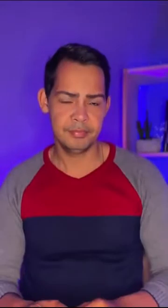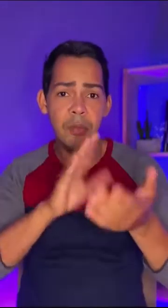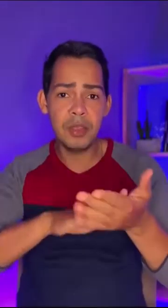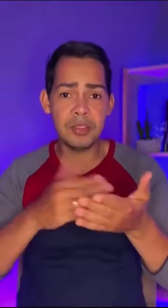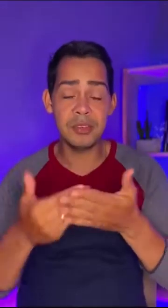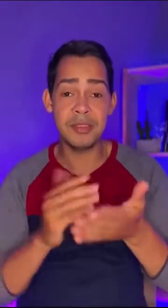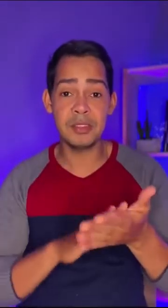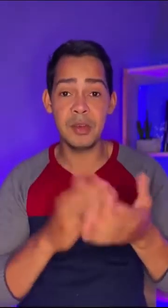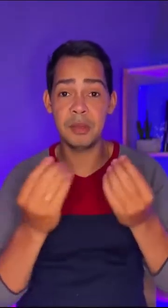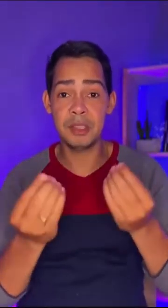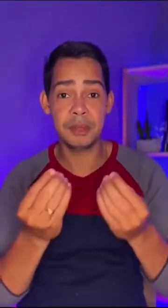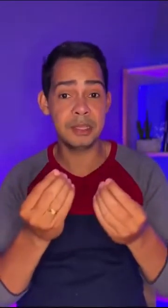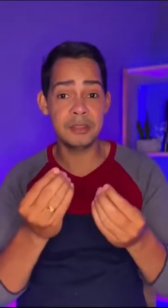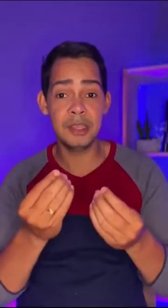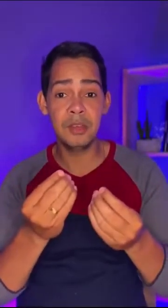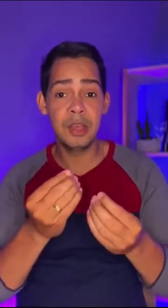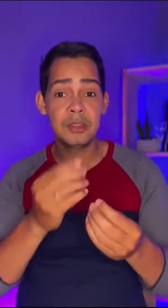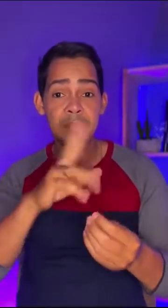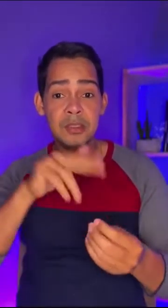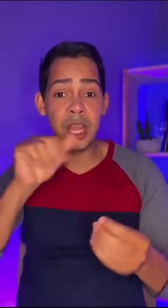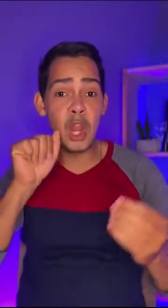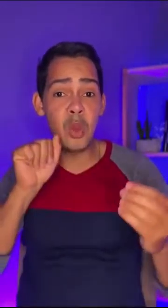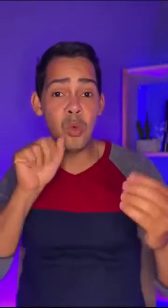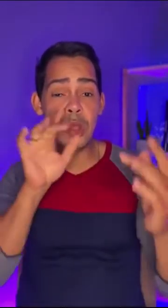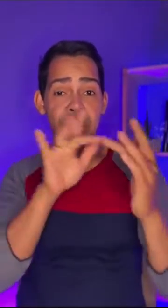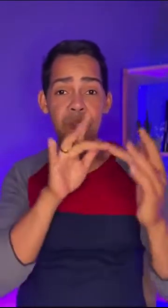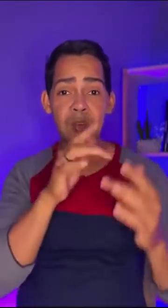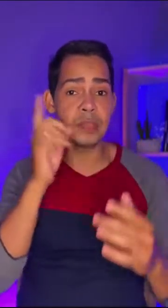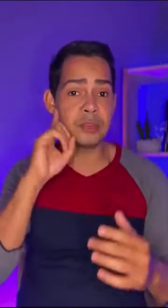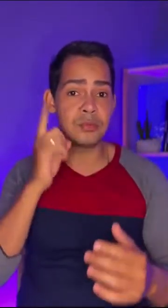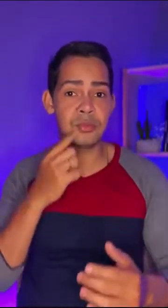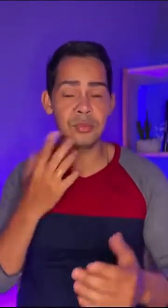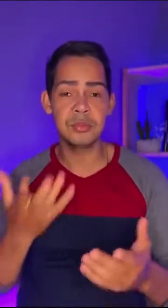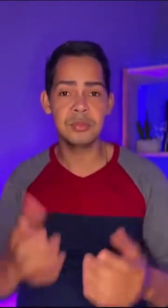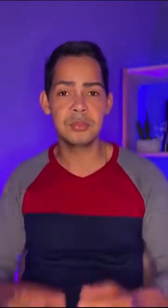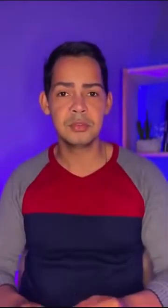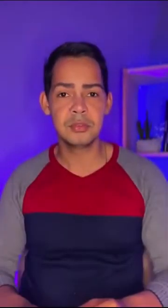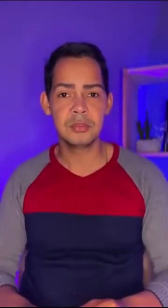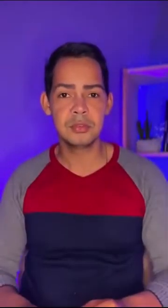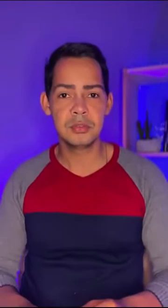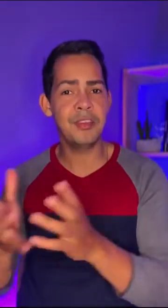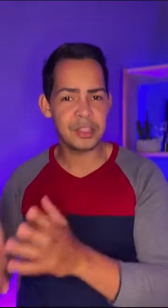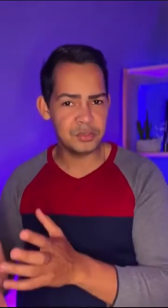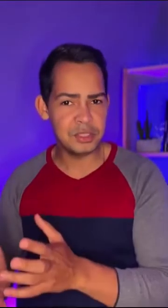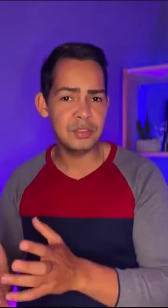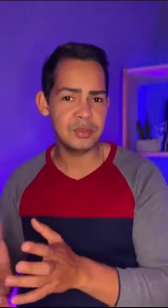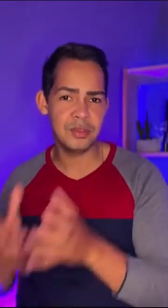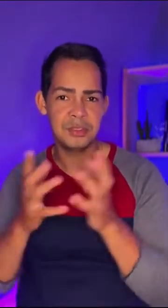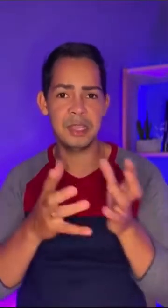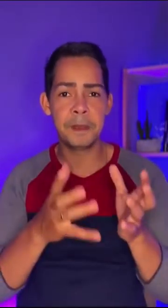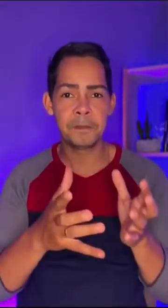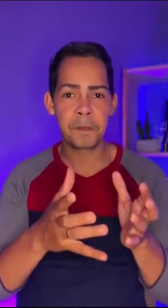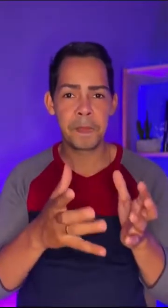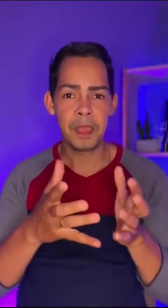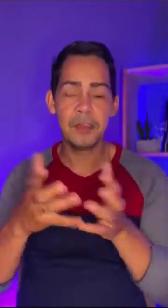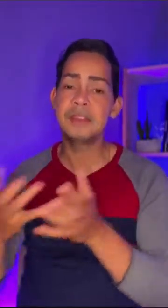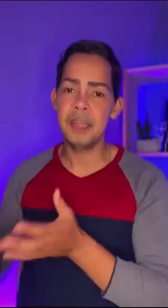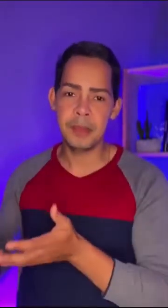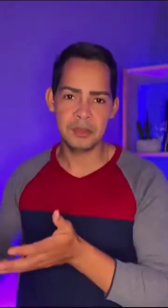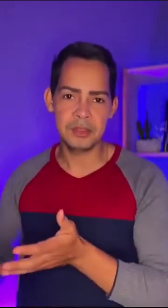Como que você vai fazer uma boa interpretação se você nunca teve contato com o surdo? vai ficar difícil para você fazer a